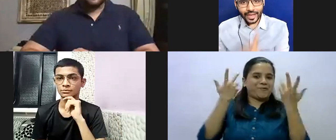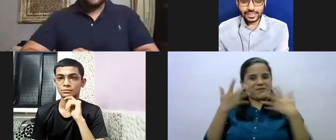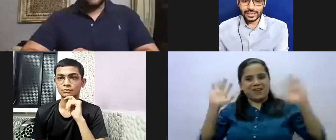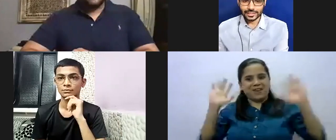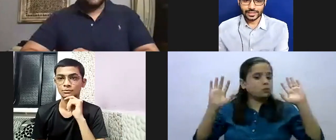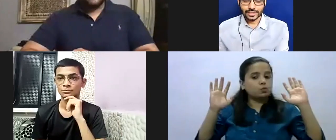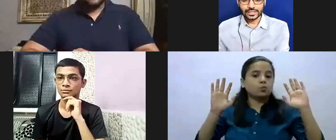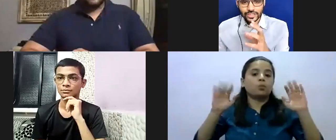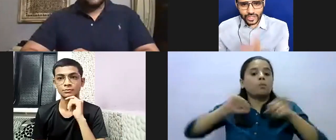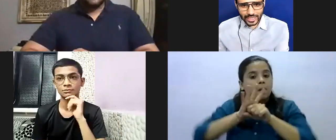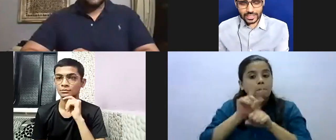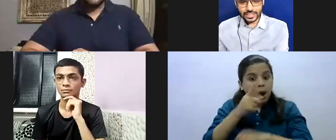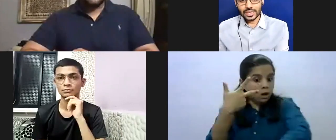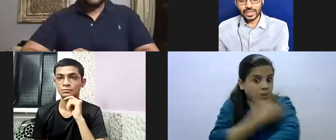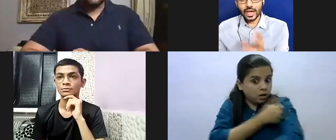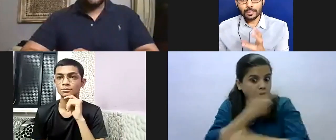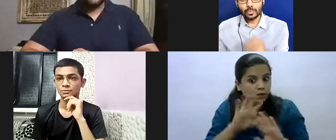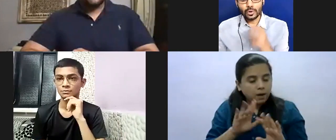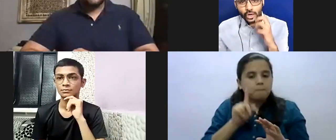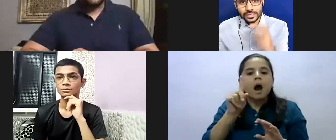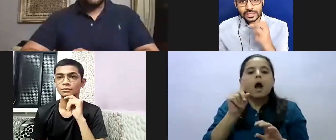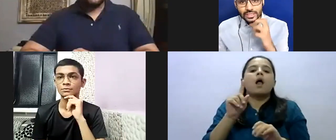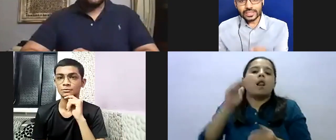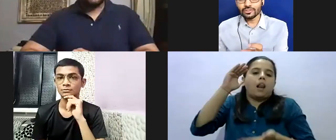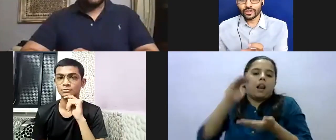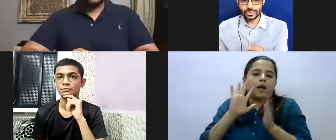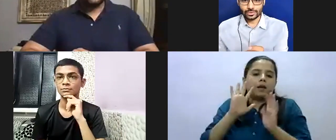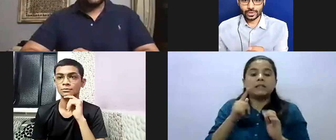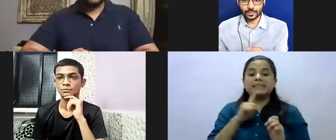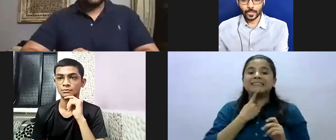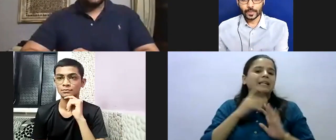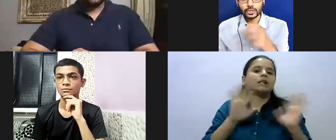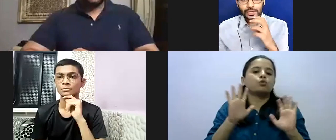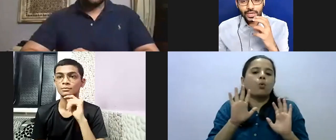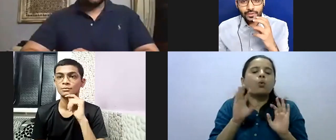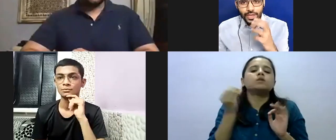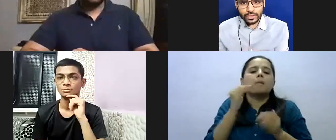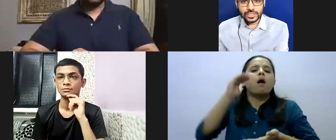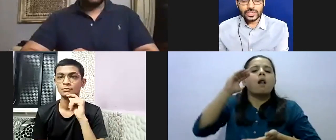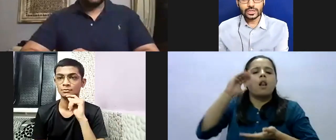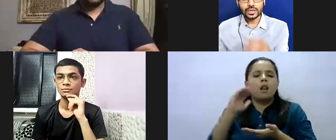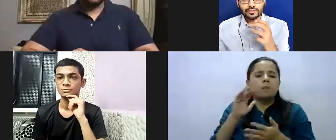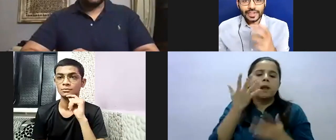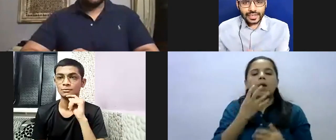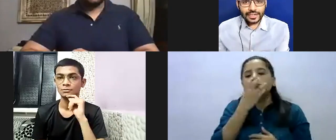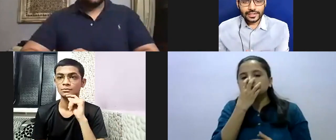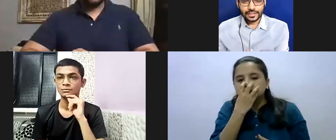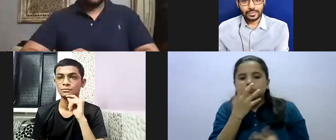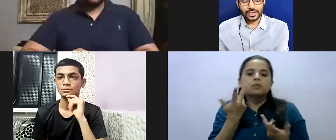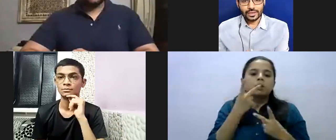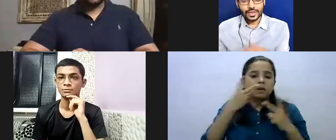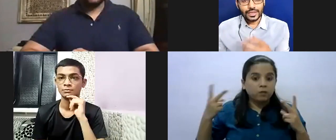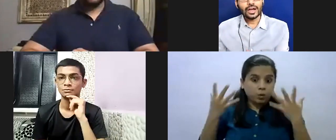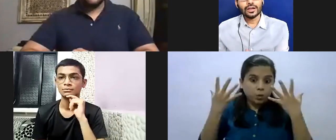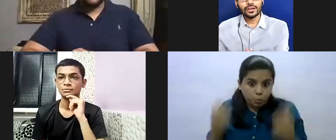are vaccinated, the chances कि आपको बहुत serious infection होगा, you will require oxygen, ventilator